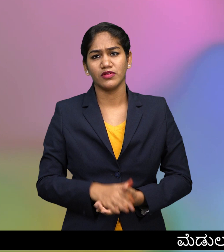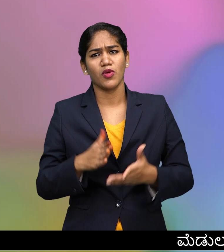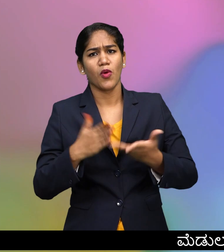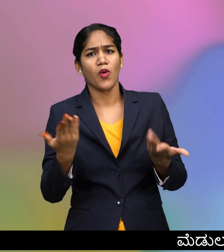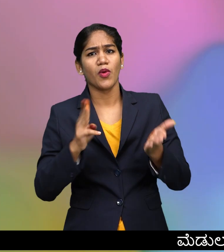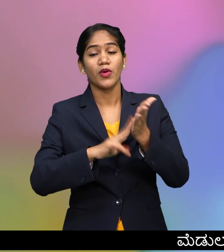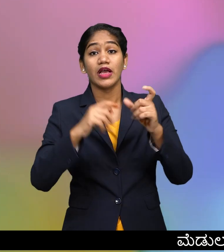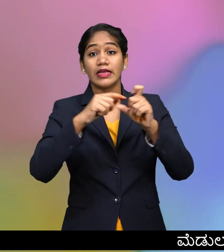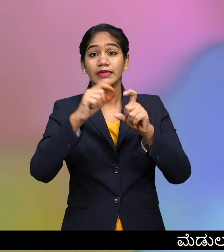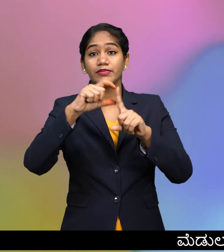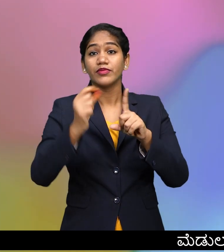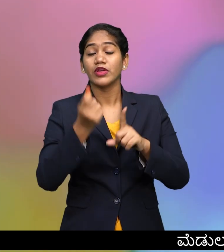ಮೆಡುಲಾ ಆಬ್ಲೊಂಗಟ,